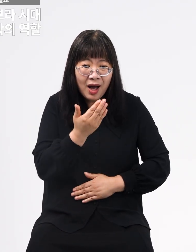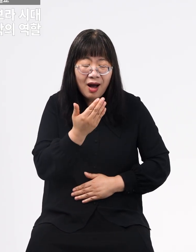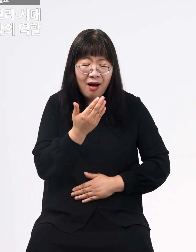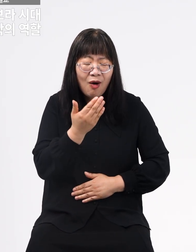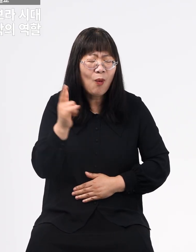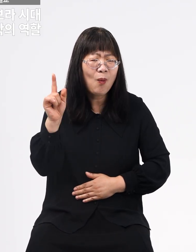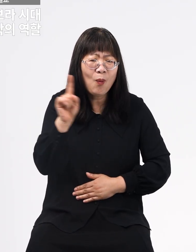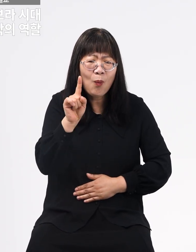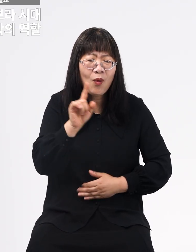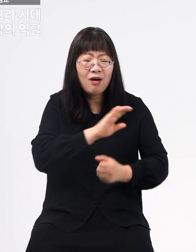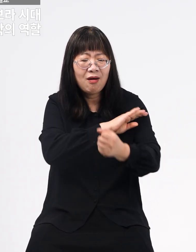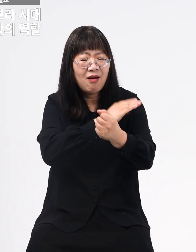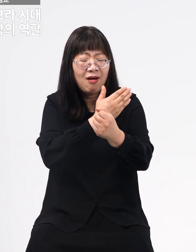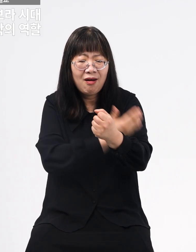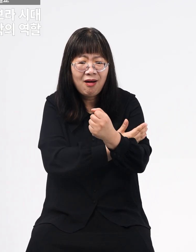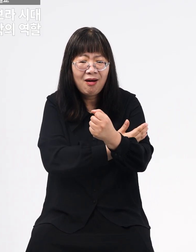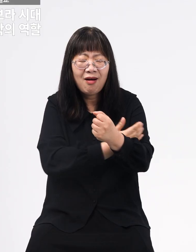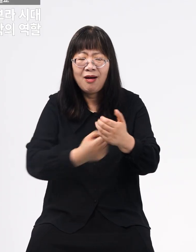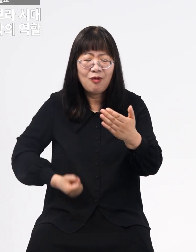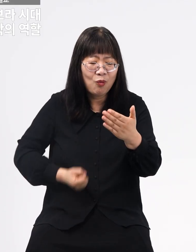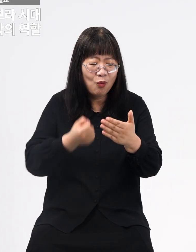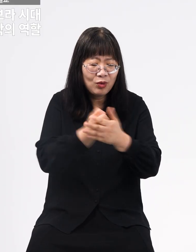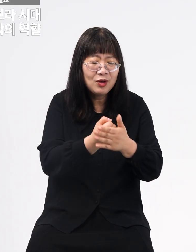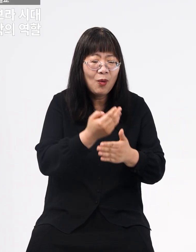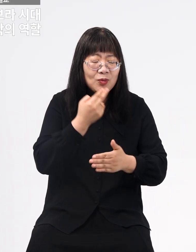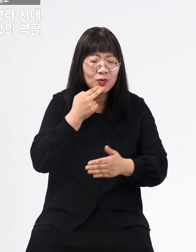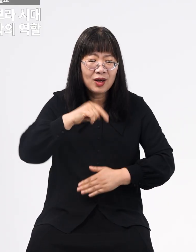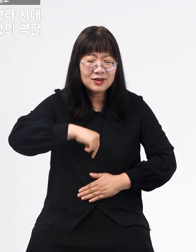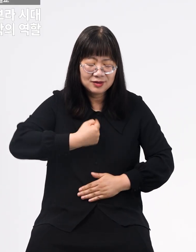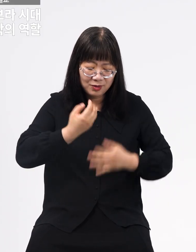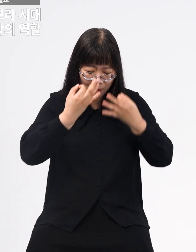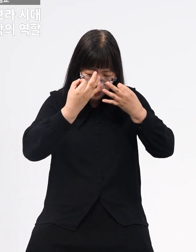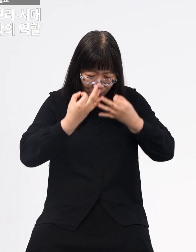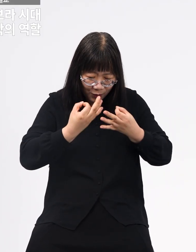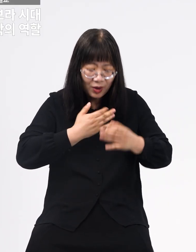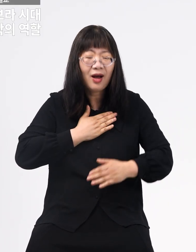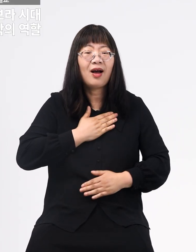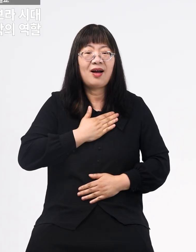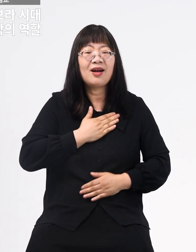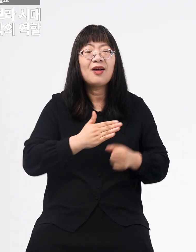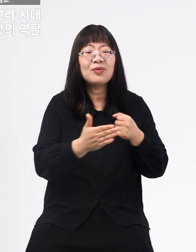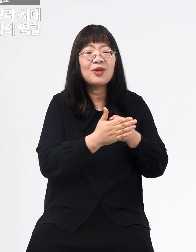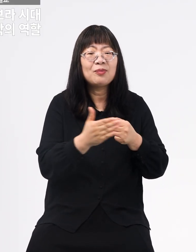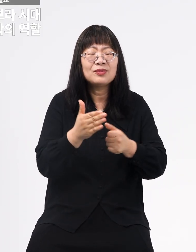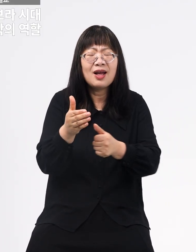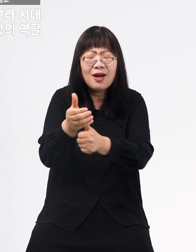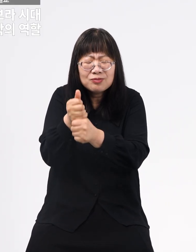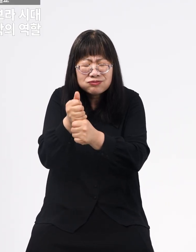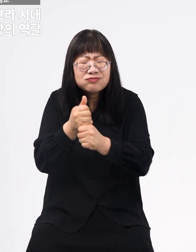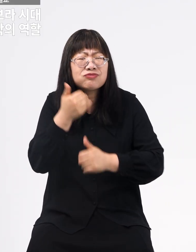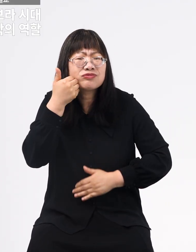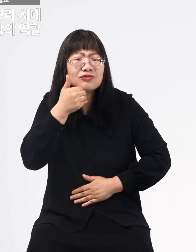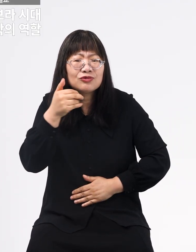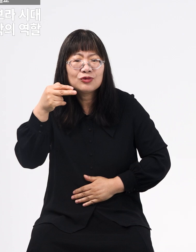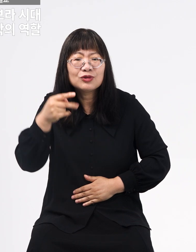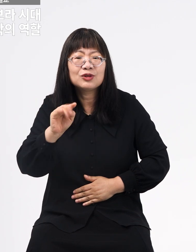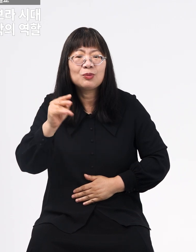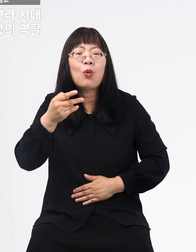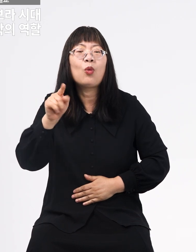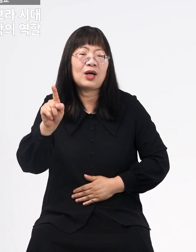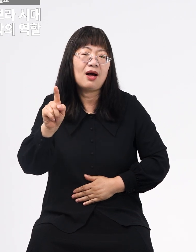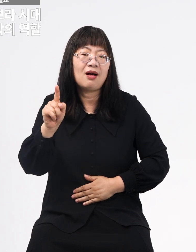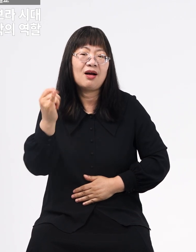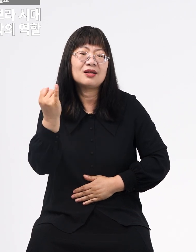어떤 자질과 어떤 용기도 없다는 걸 알아요. 그러니까 누구를 붙들죠? 드보라를 붙들어요. 그러면 잘